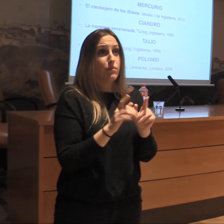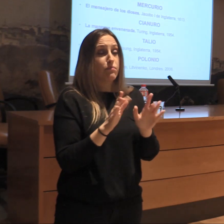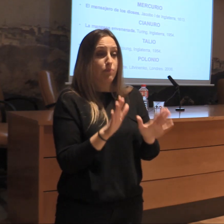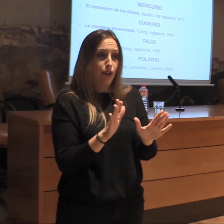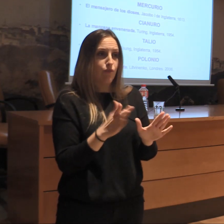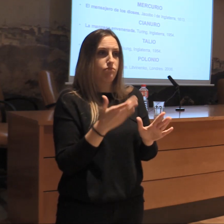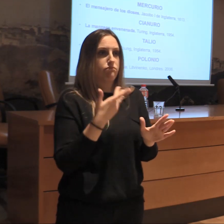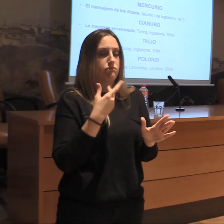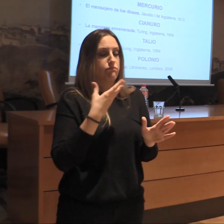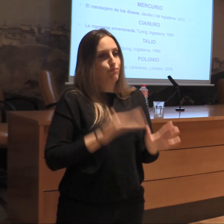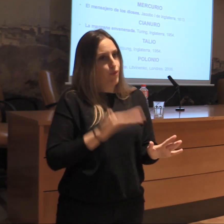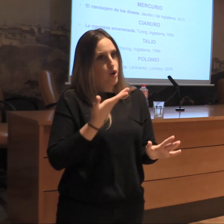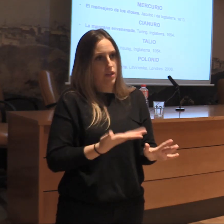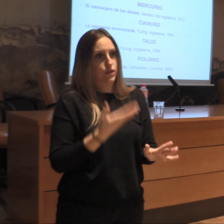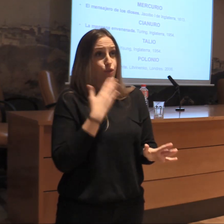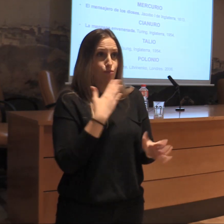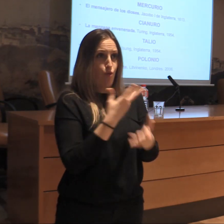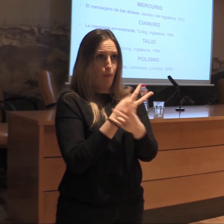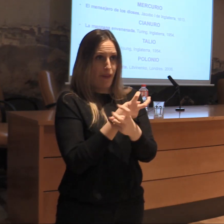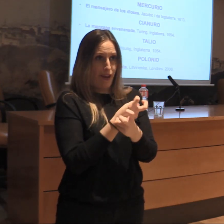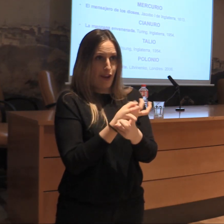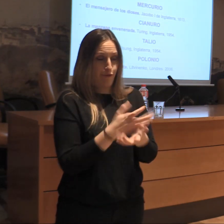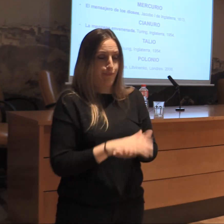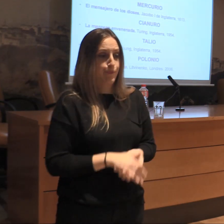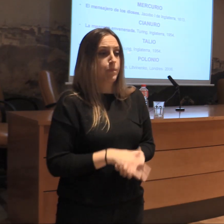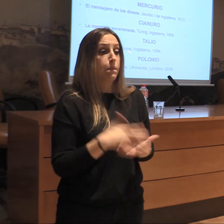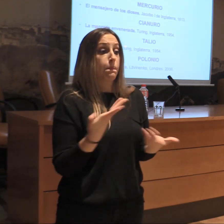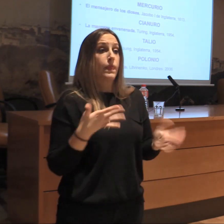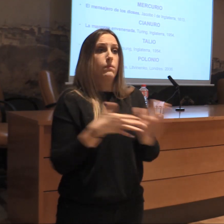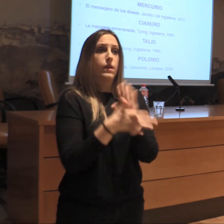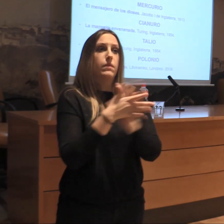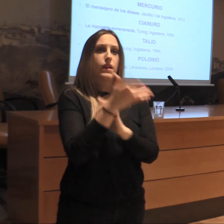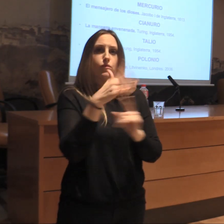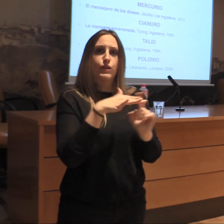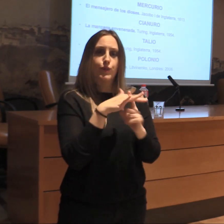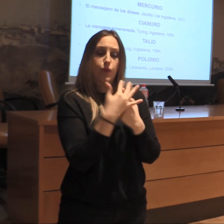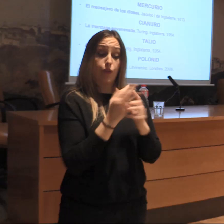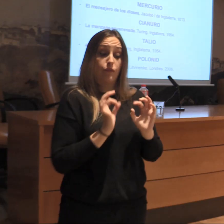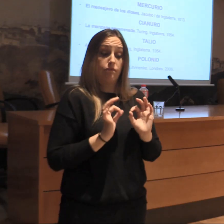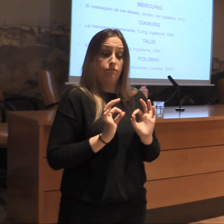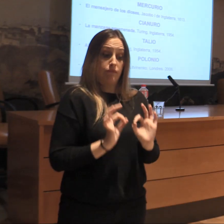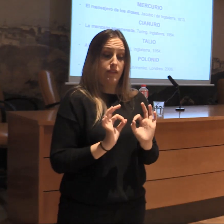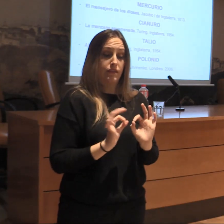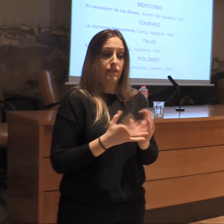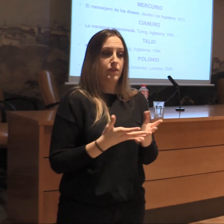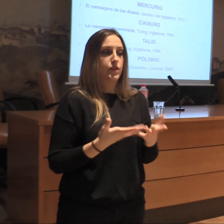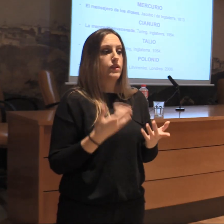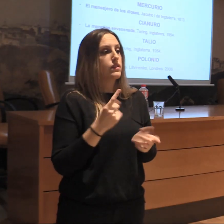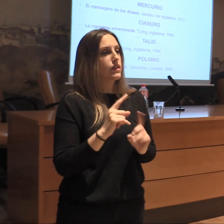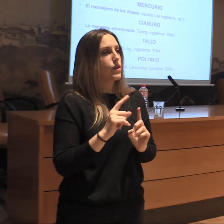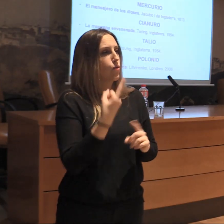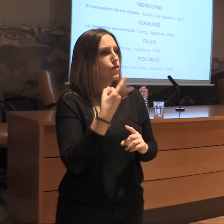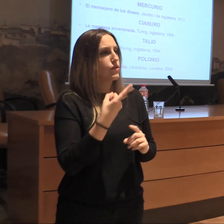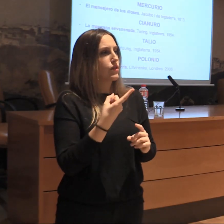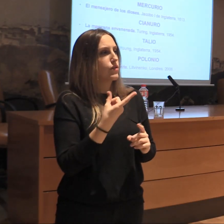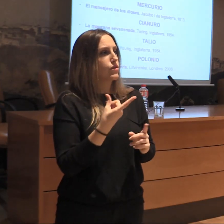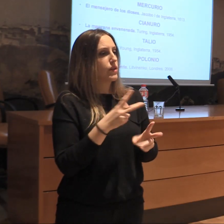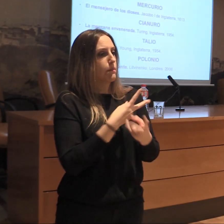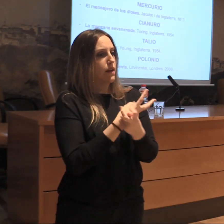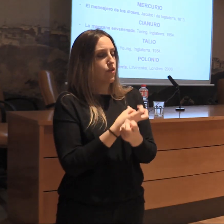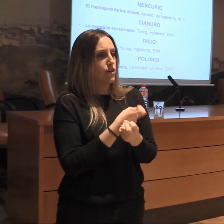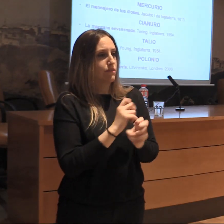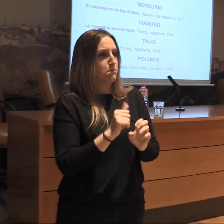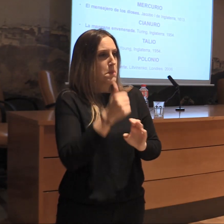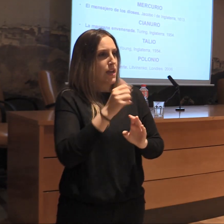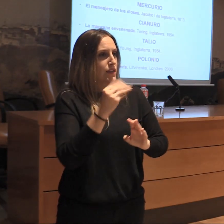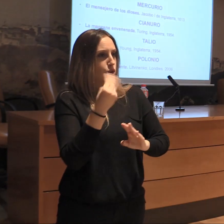como veneno. Vamos a hablar de un caso particular de uno de los envenenadores más jóvenes, que ya con